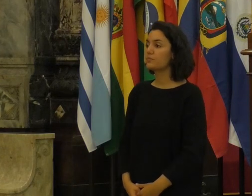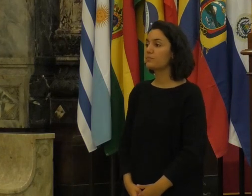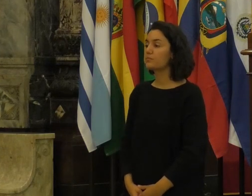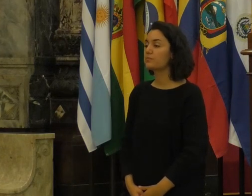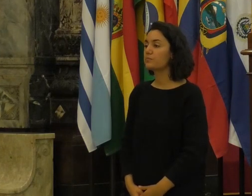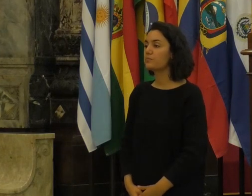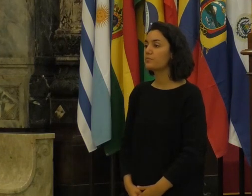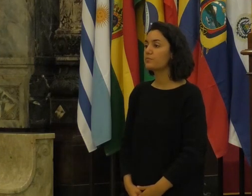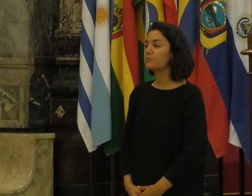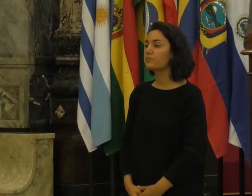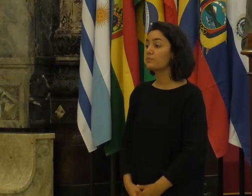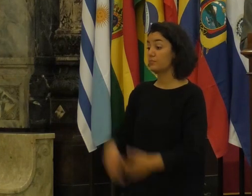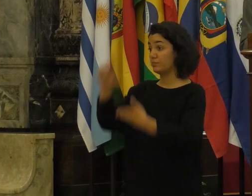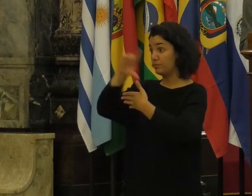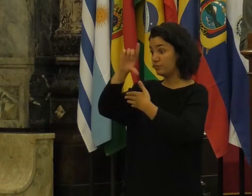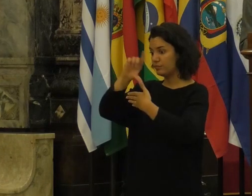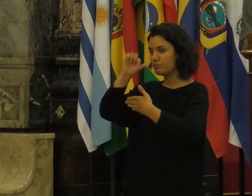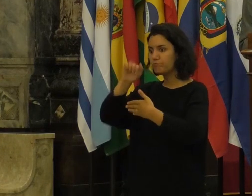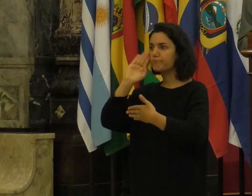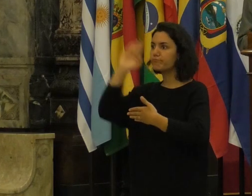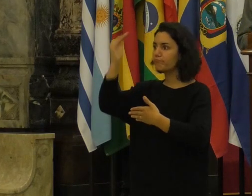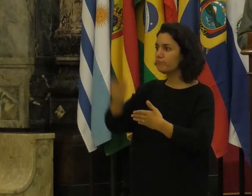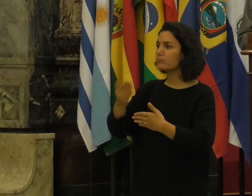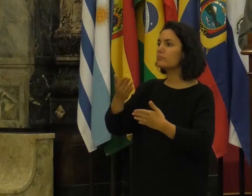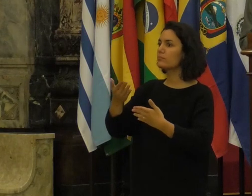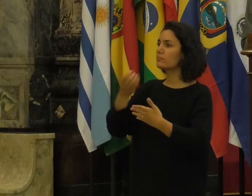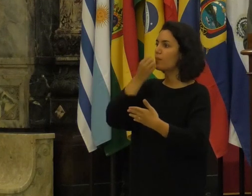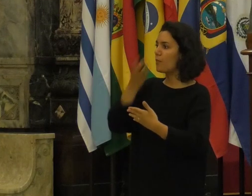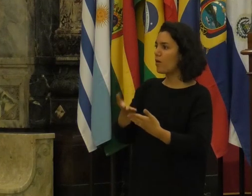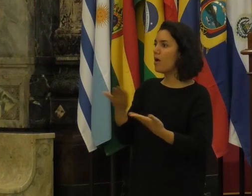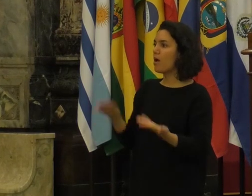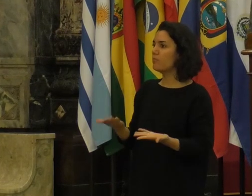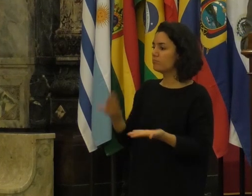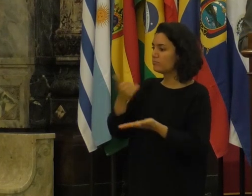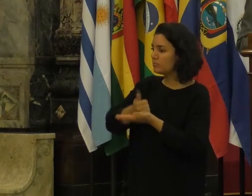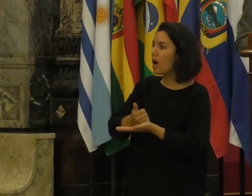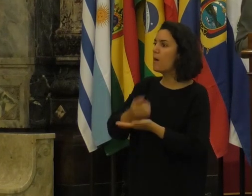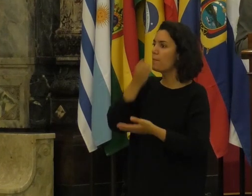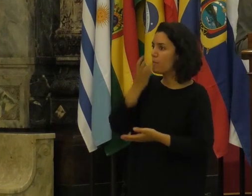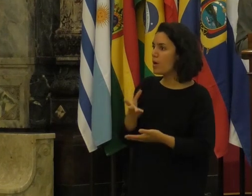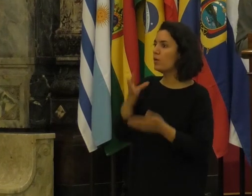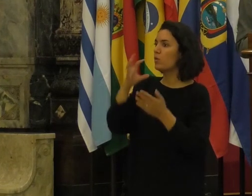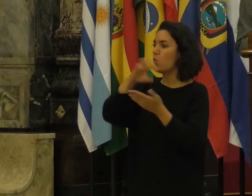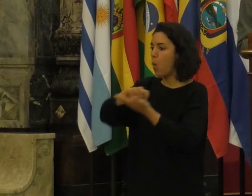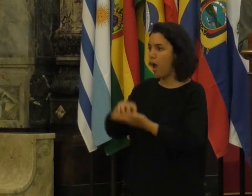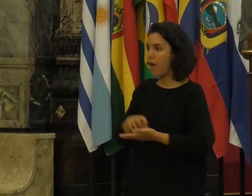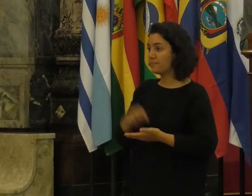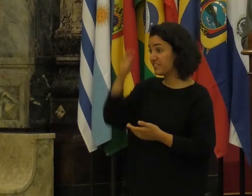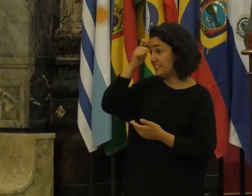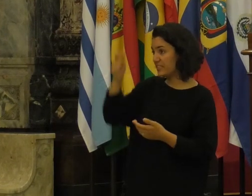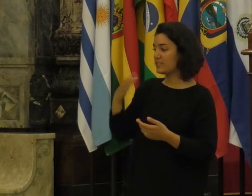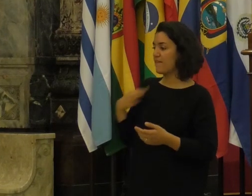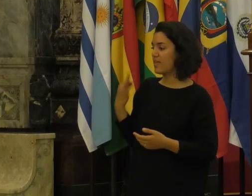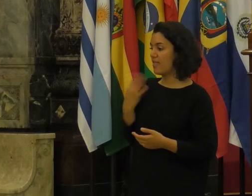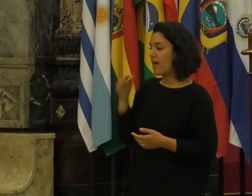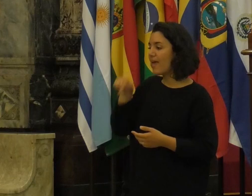A nuestra América Latina se le reconoce buena presencia en este informe en la ciencia de la vida. Y ahí se incluye